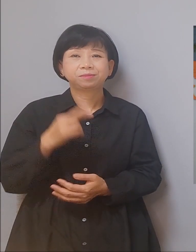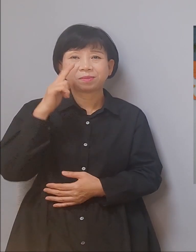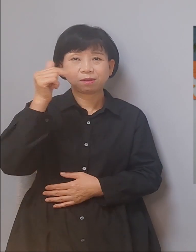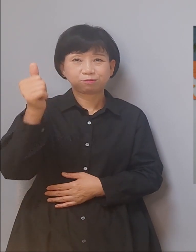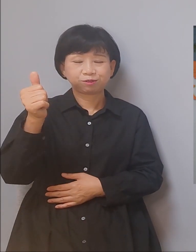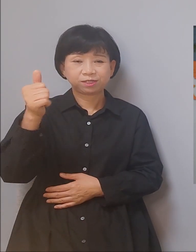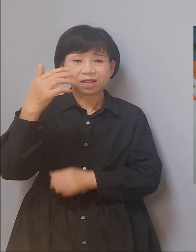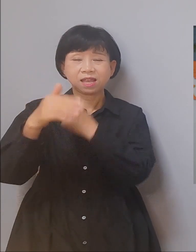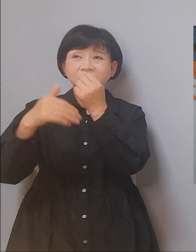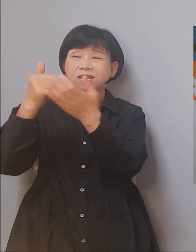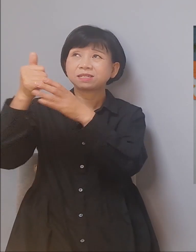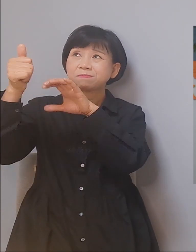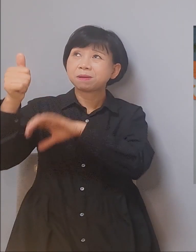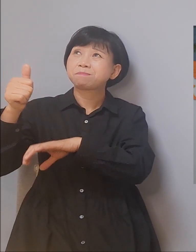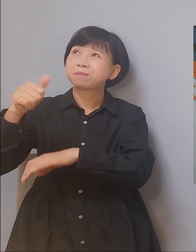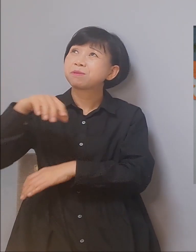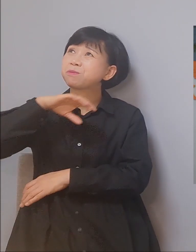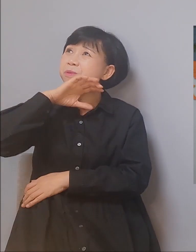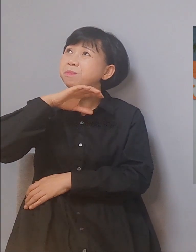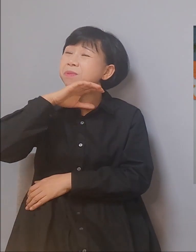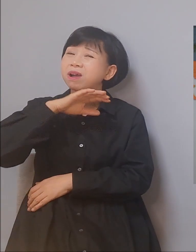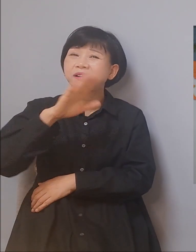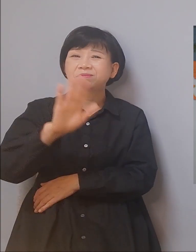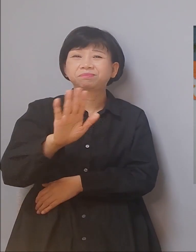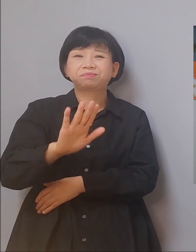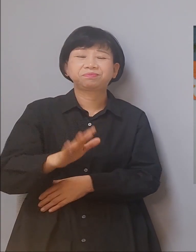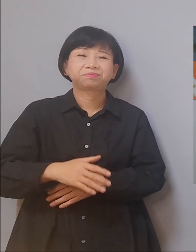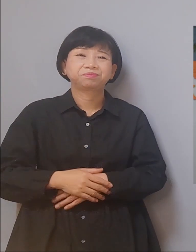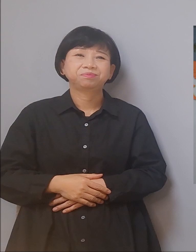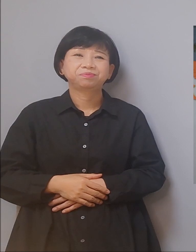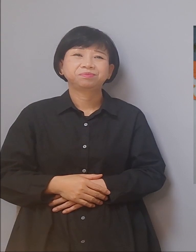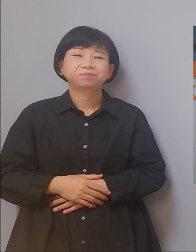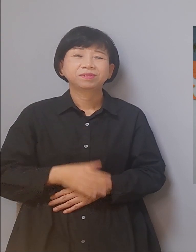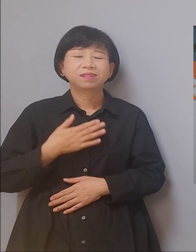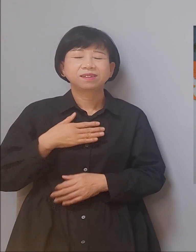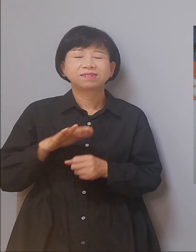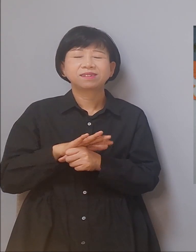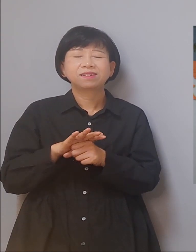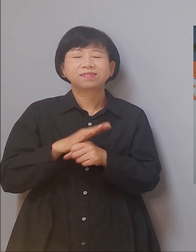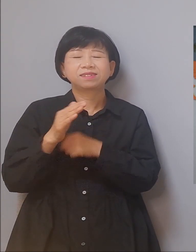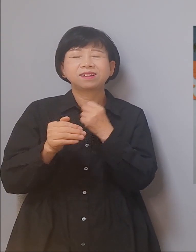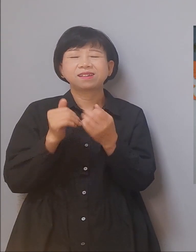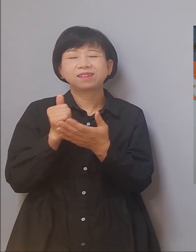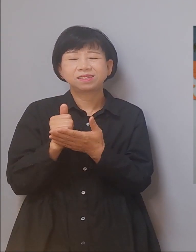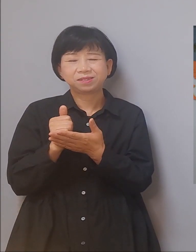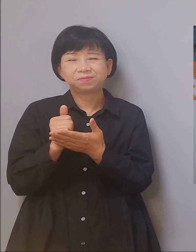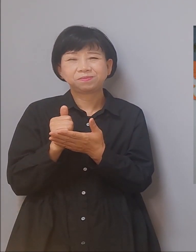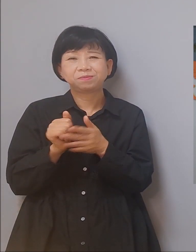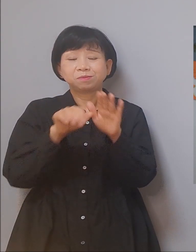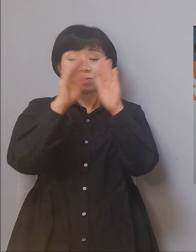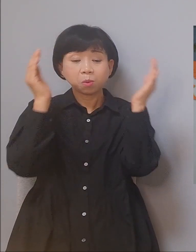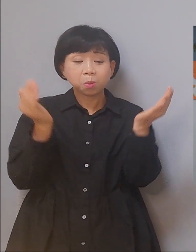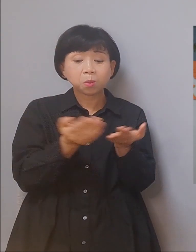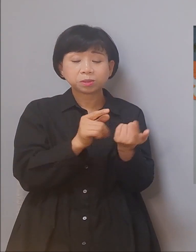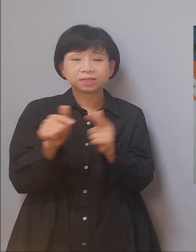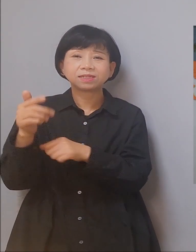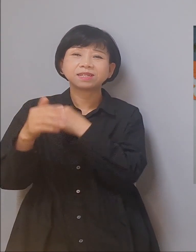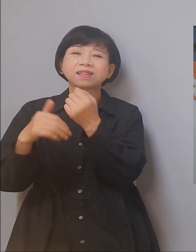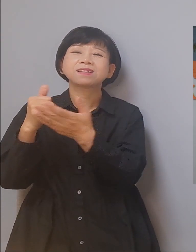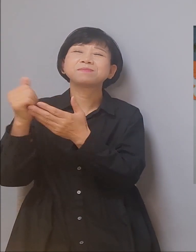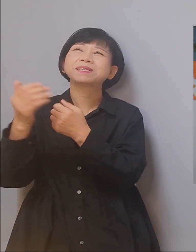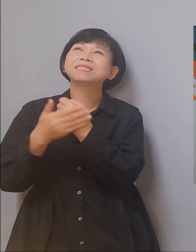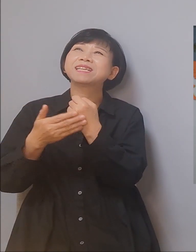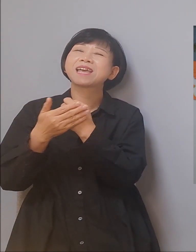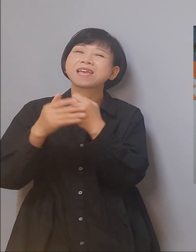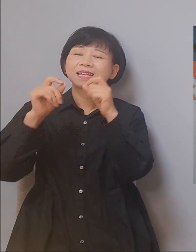하나님께 원망하는 것처럼 보이십니까? 아니요. 나를 사랑하시는 하나님이 주신 모든 것이 하나님의 은혜임을